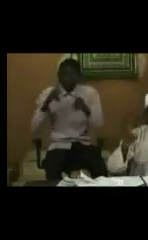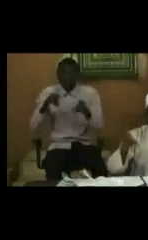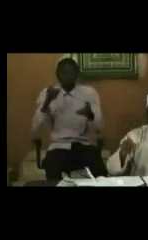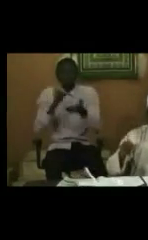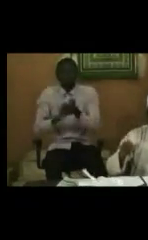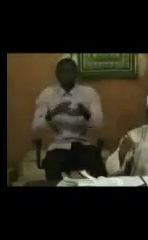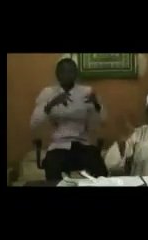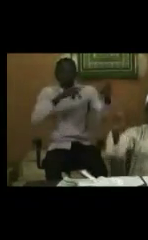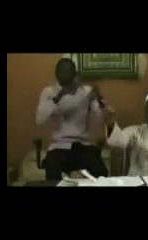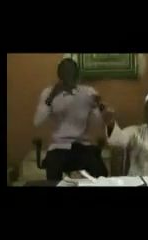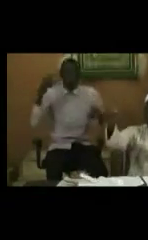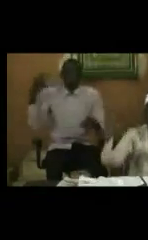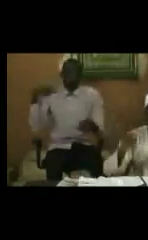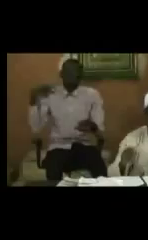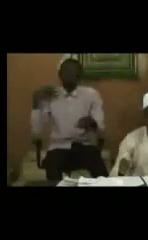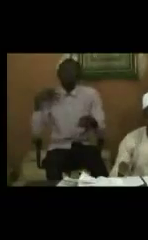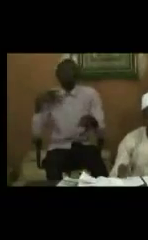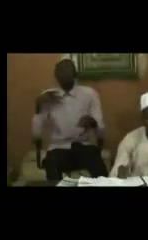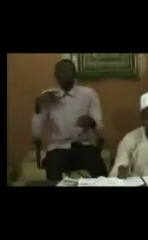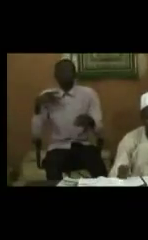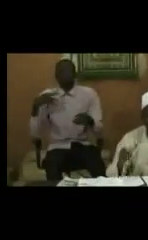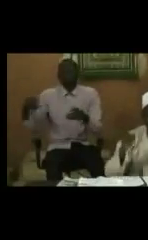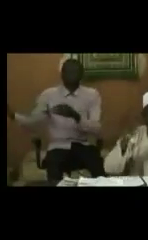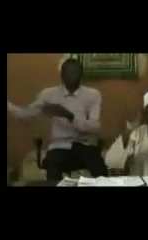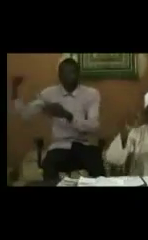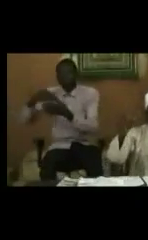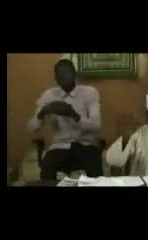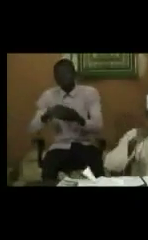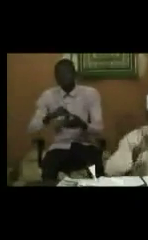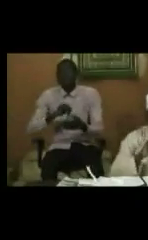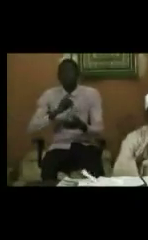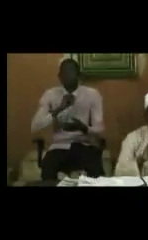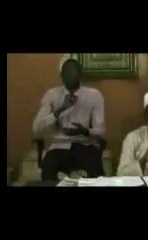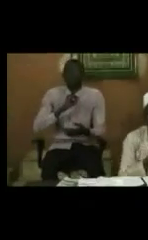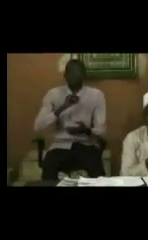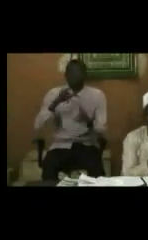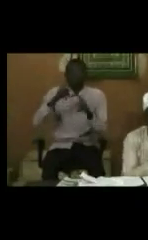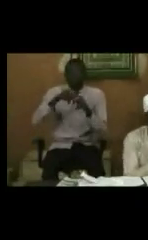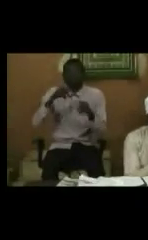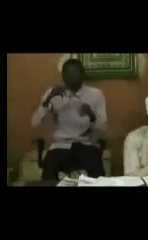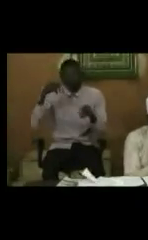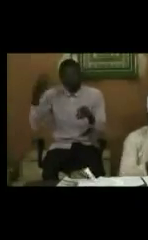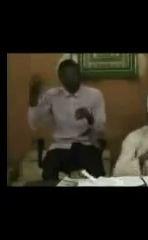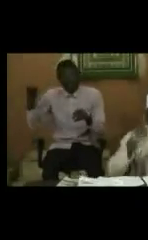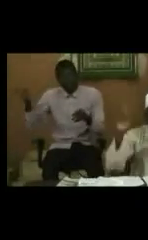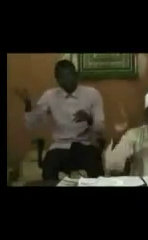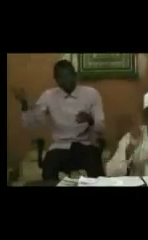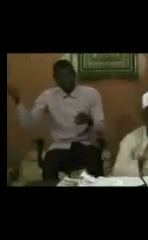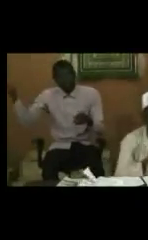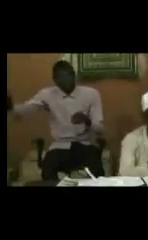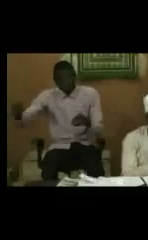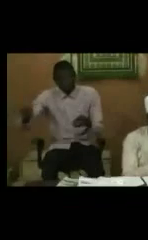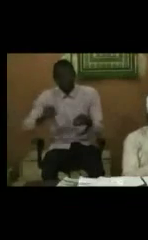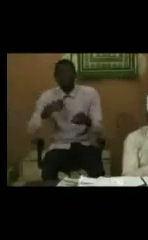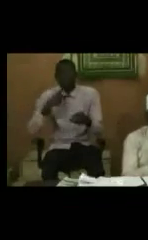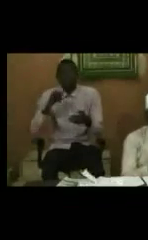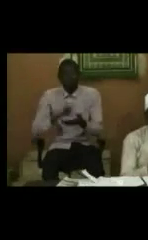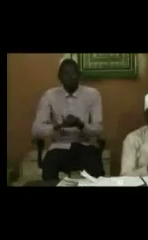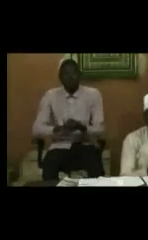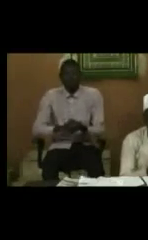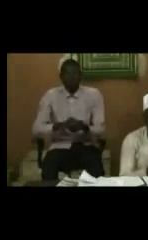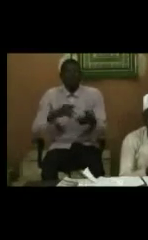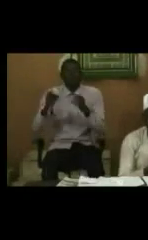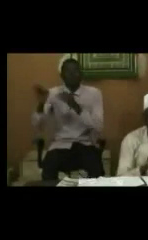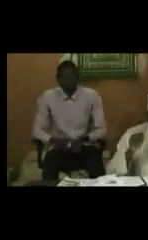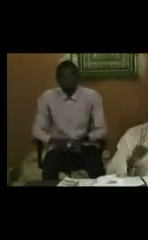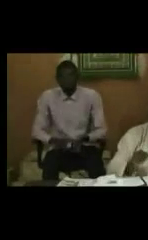ala ego inna allaha dagudaju allah wa rasulahu ati ojise